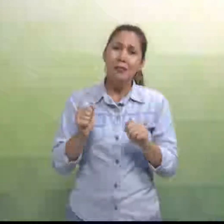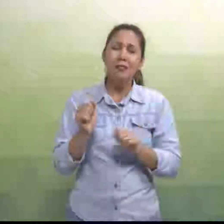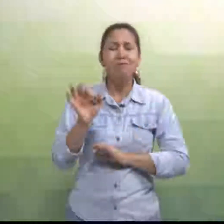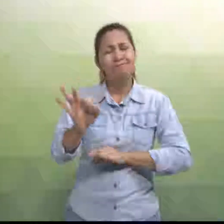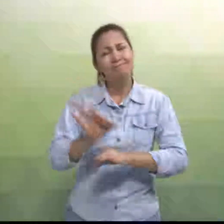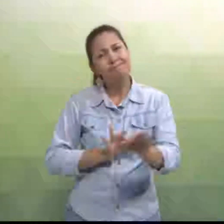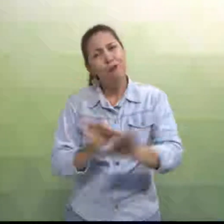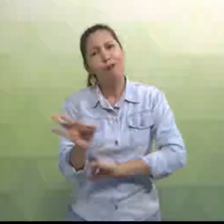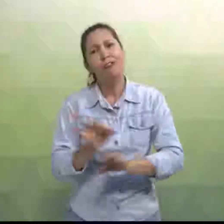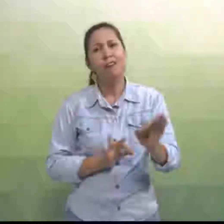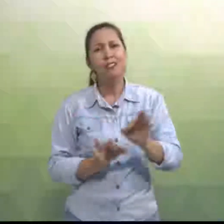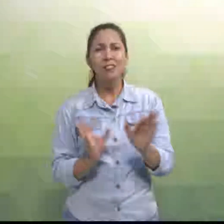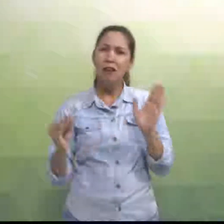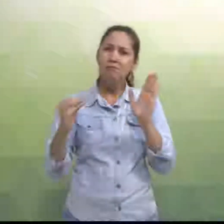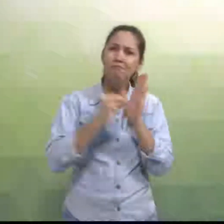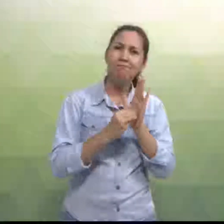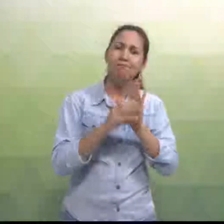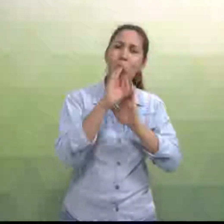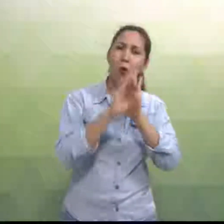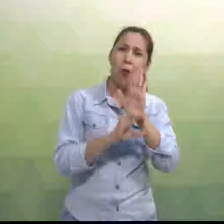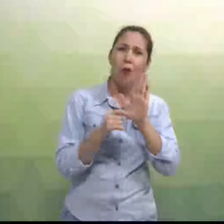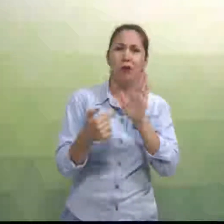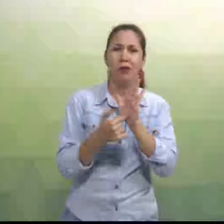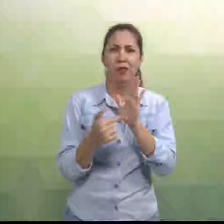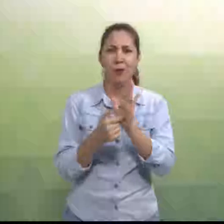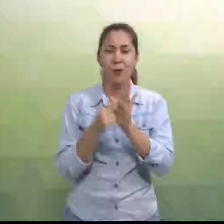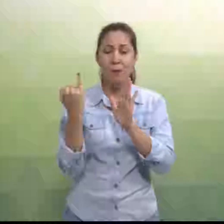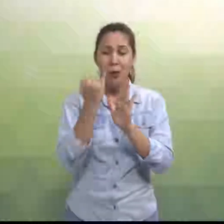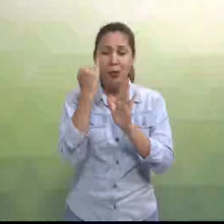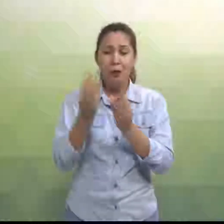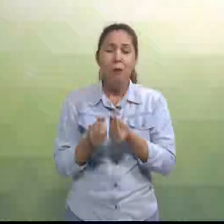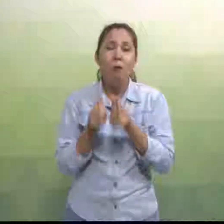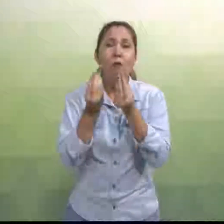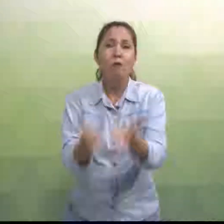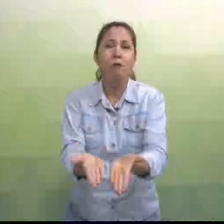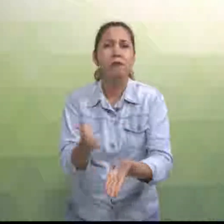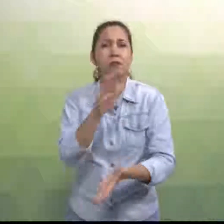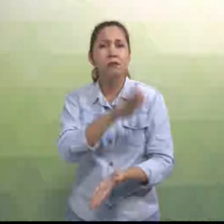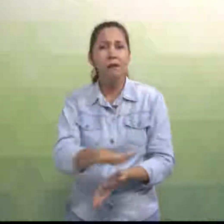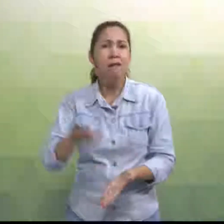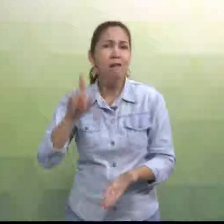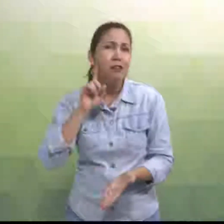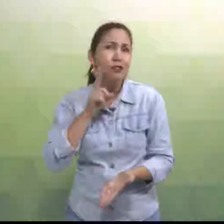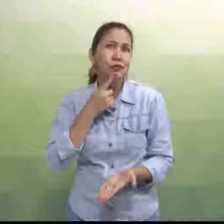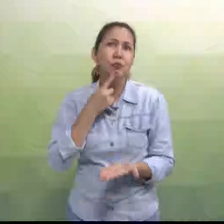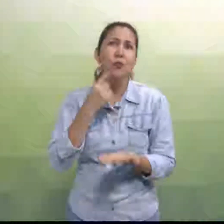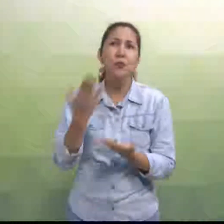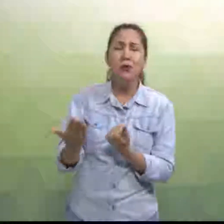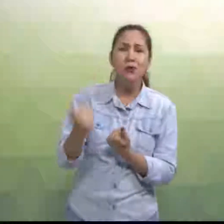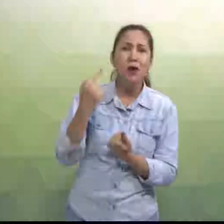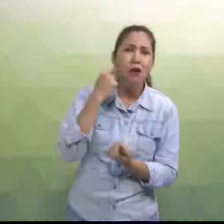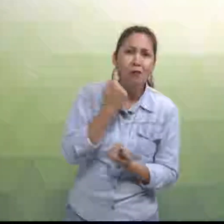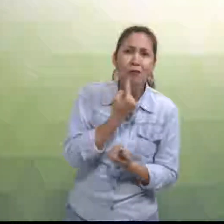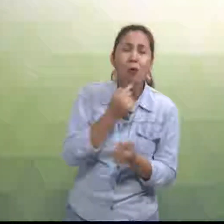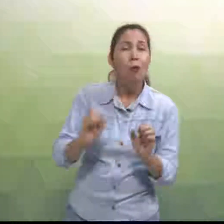desenvolvimento. É necessário que o currículo ele seja preparado, dando a devida importância aos aspectos da surdez,